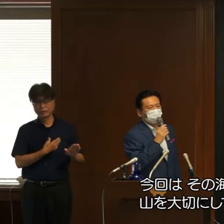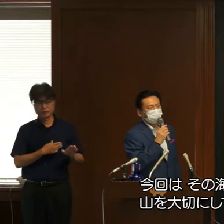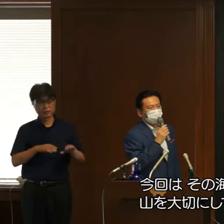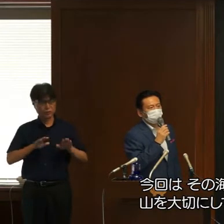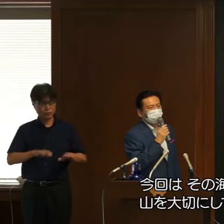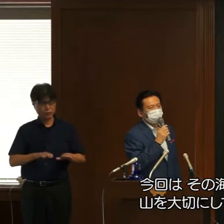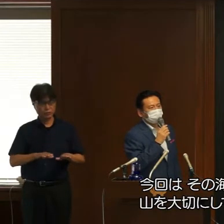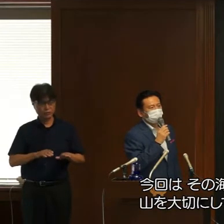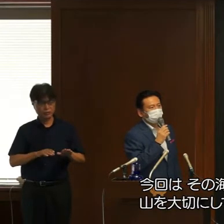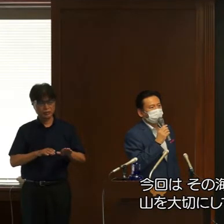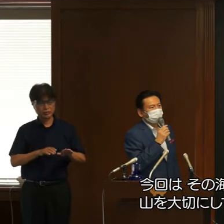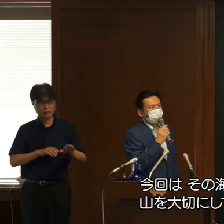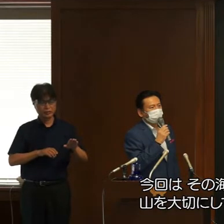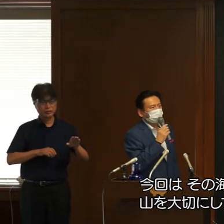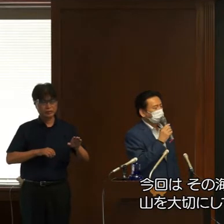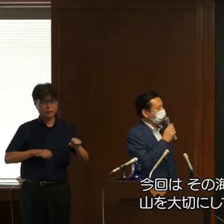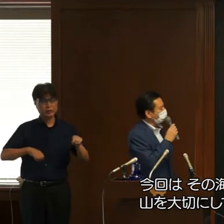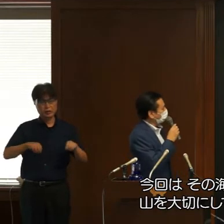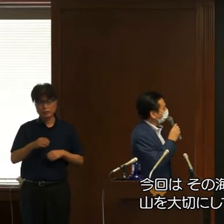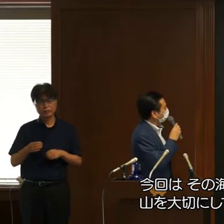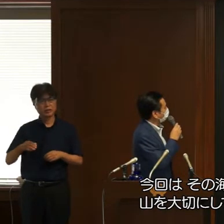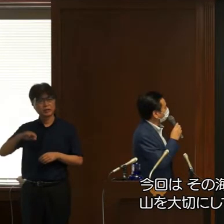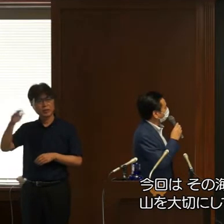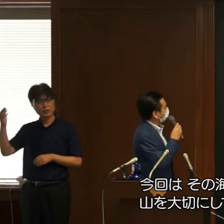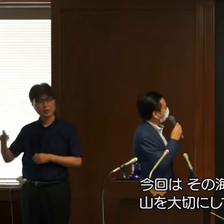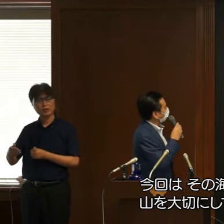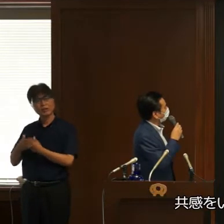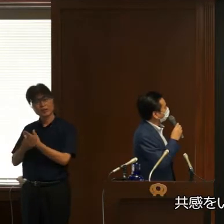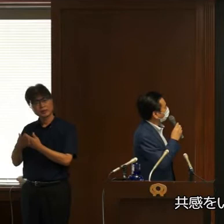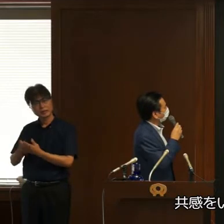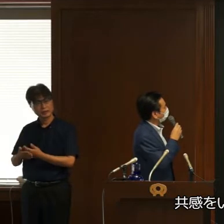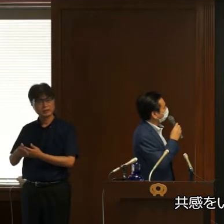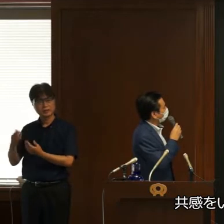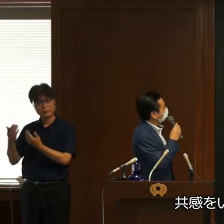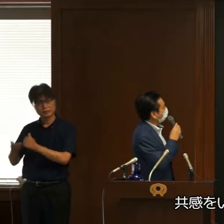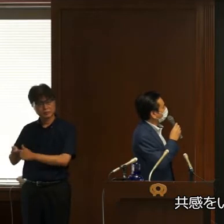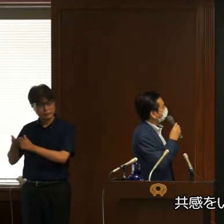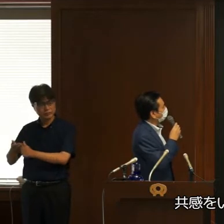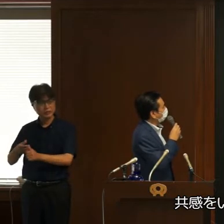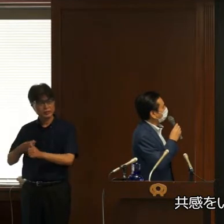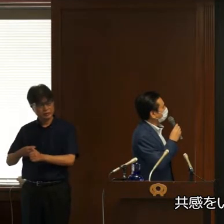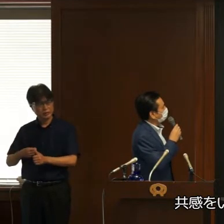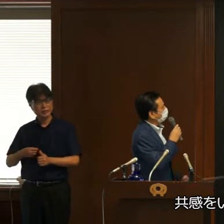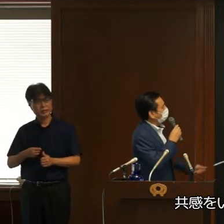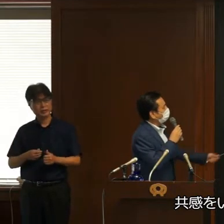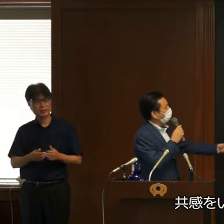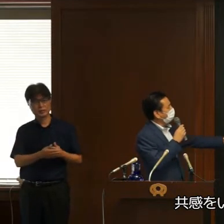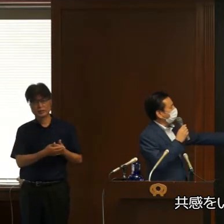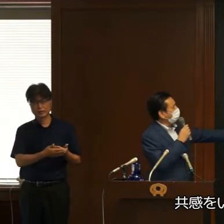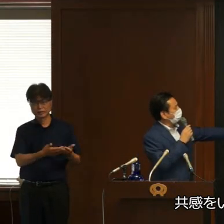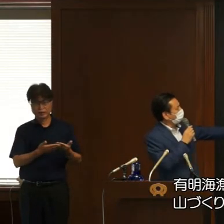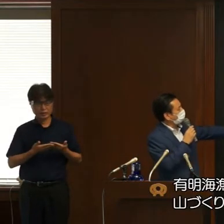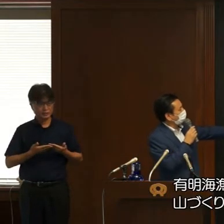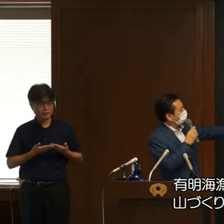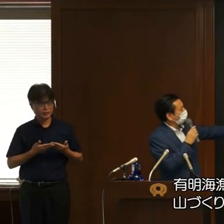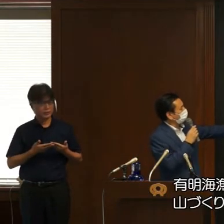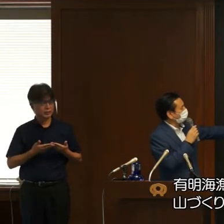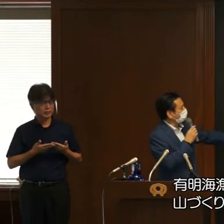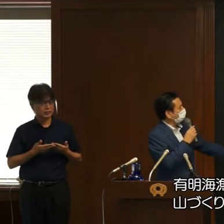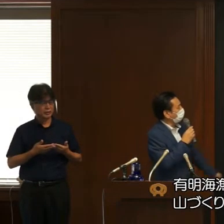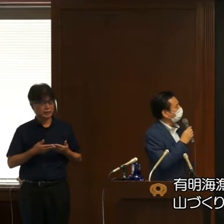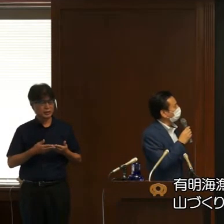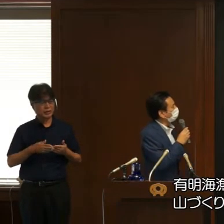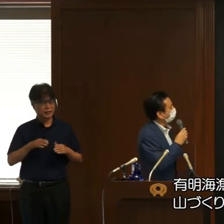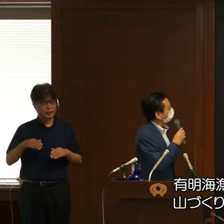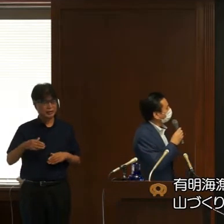海の栄養の源である山を大切にしていこうということに共感をいただきました。有明海漁協